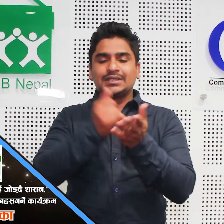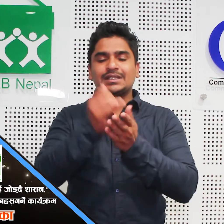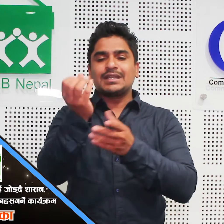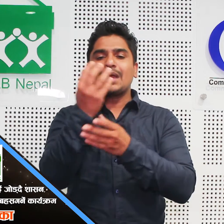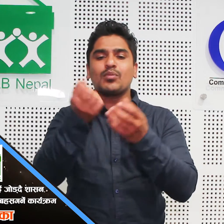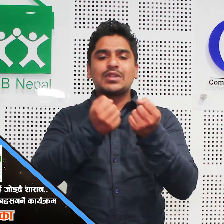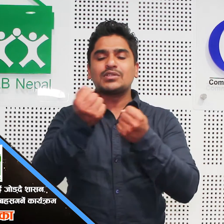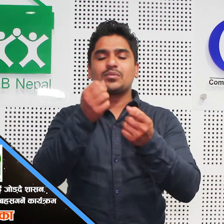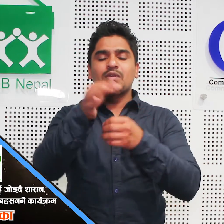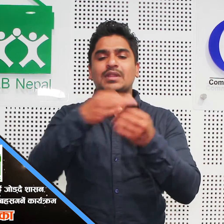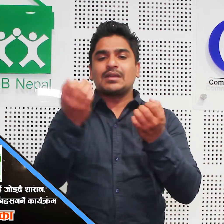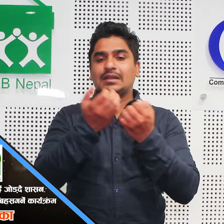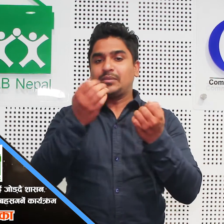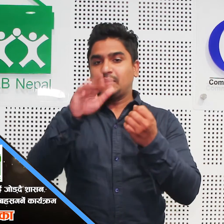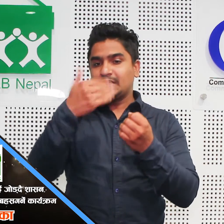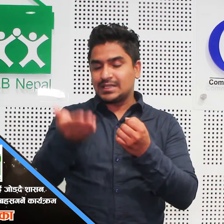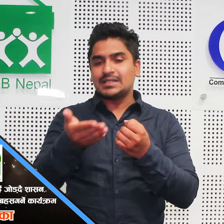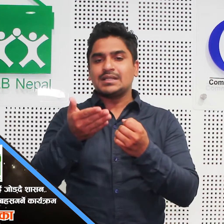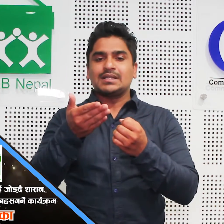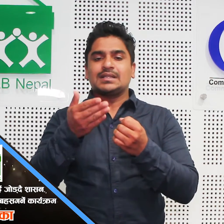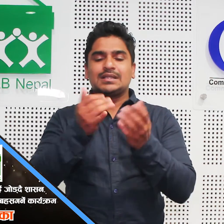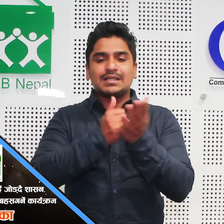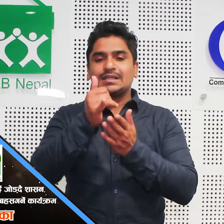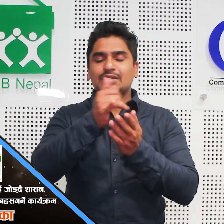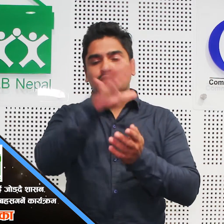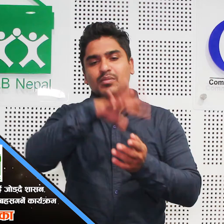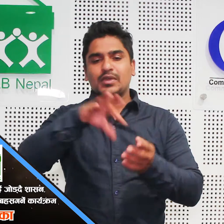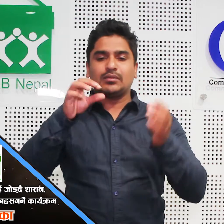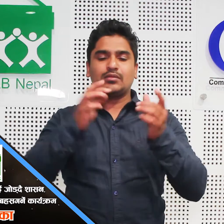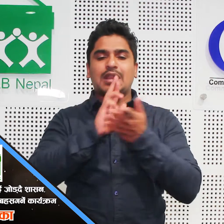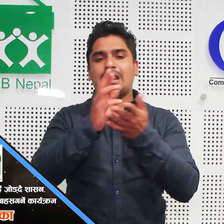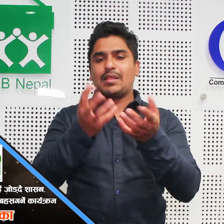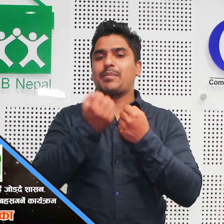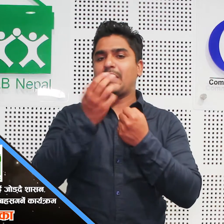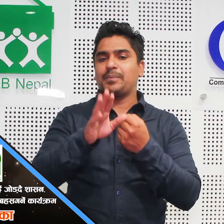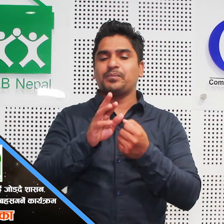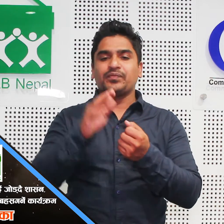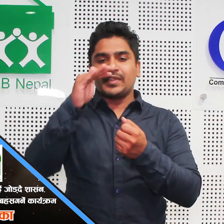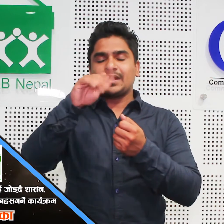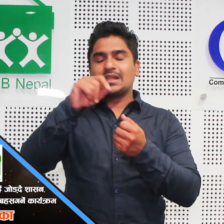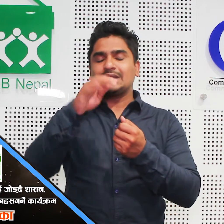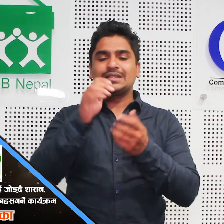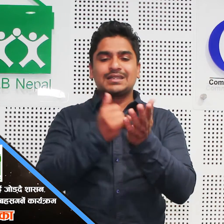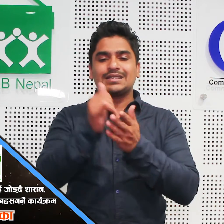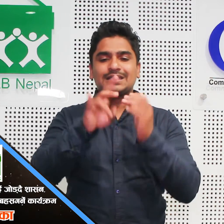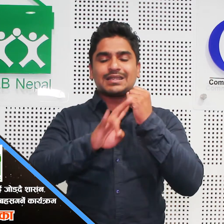भने किसानदेखि उपभोक्ताहरूले समेत राहतको महसुस गर्न पाएका थिए। तानसेन नगरपालिका कृषि शाखा प्रमुख सरोज तिमल सेनाका